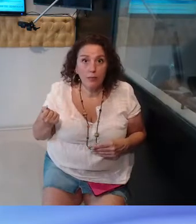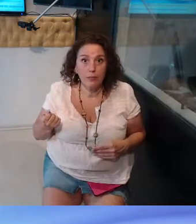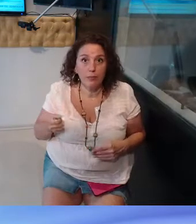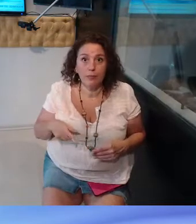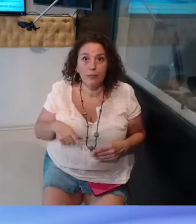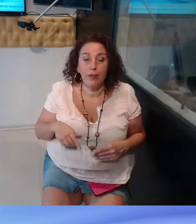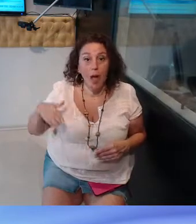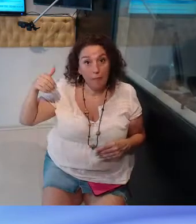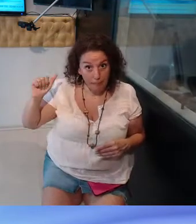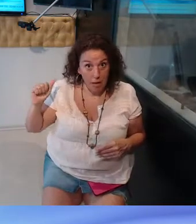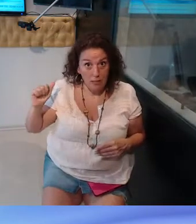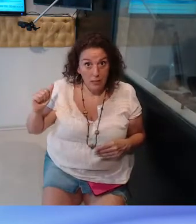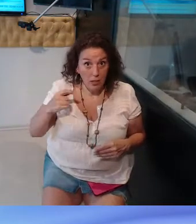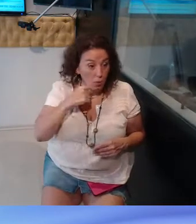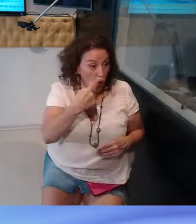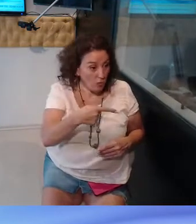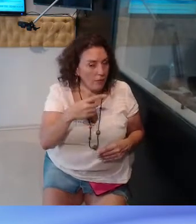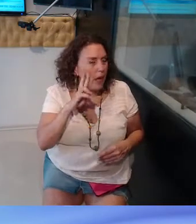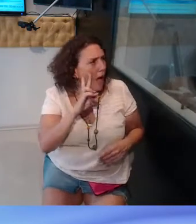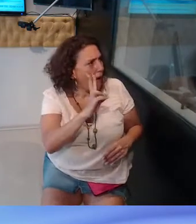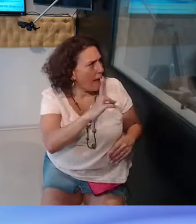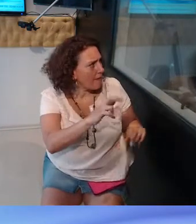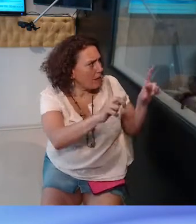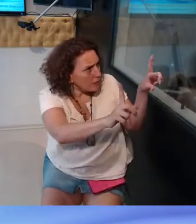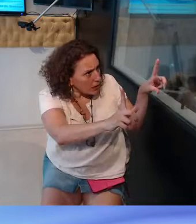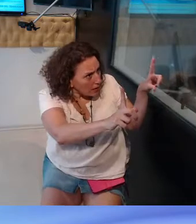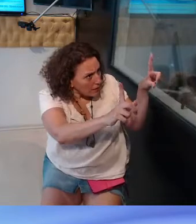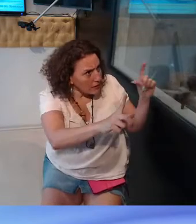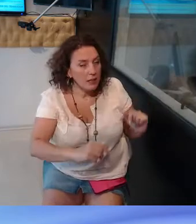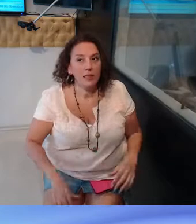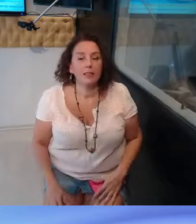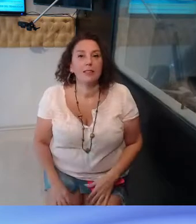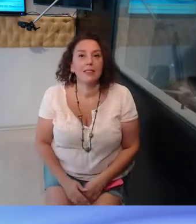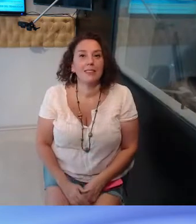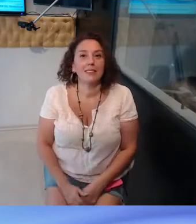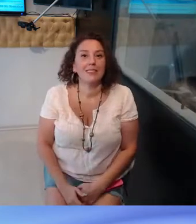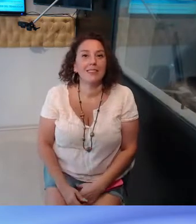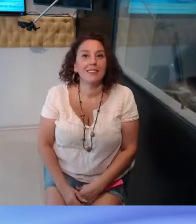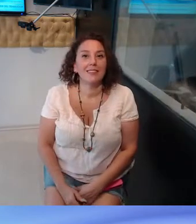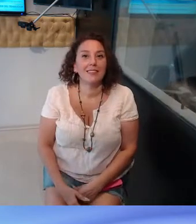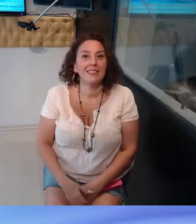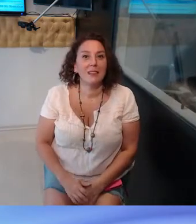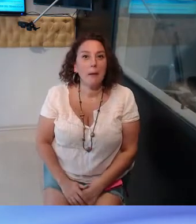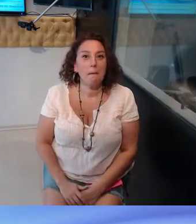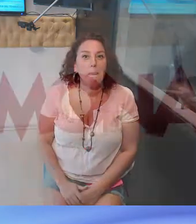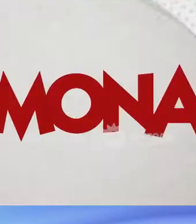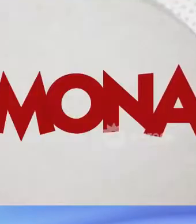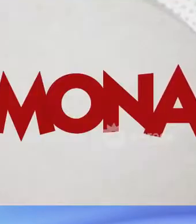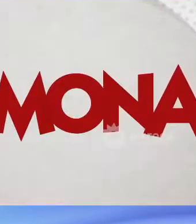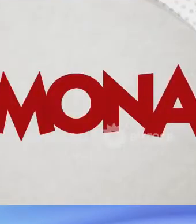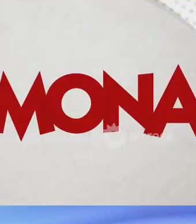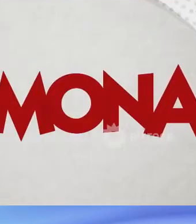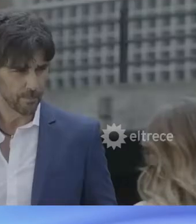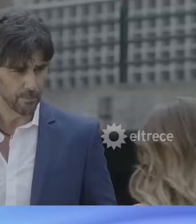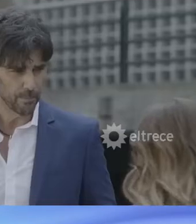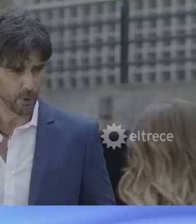contar Marce, pero antes creo que hay como en medio un avance. A ver, mira. ¿Qué está el niño? ¿Qué dice? Es Simona. Alonso, ¿qué está el niño?